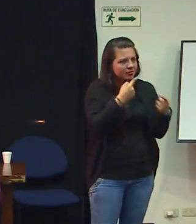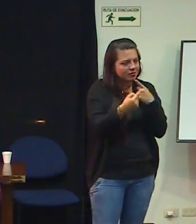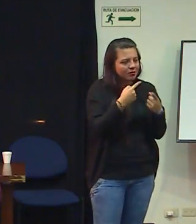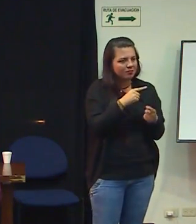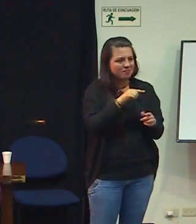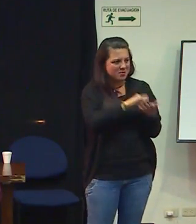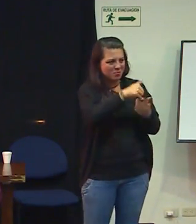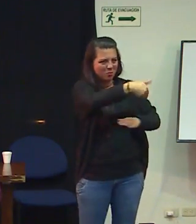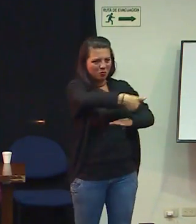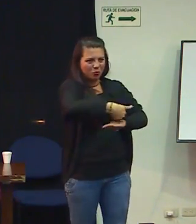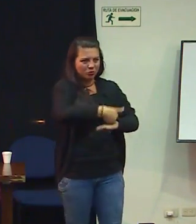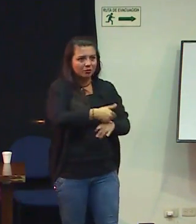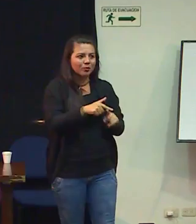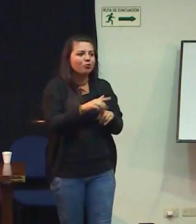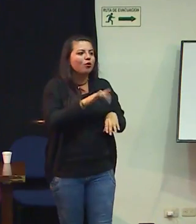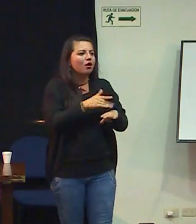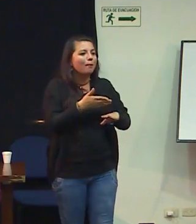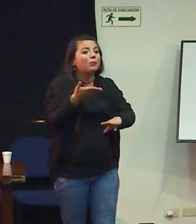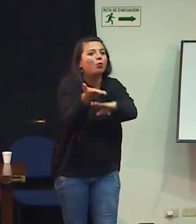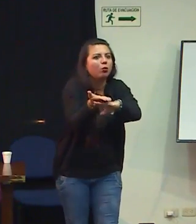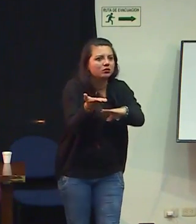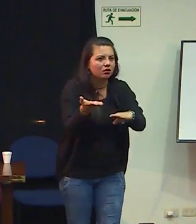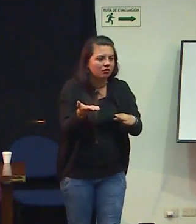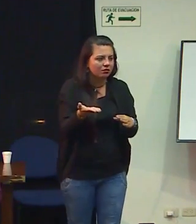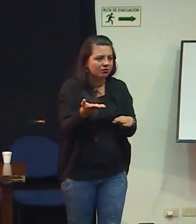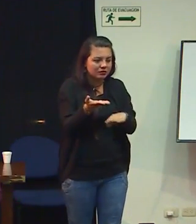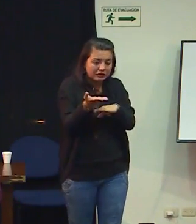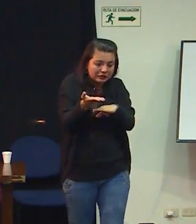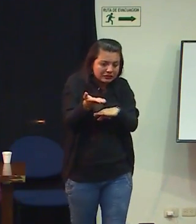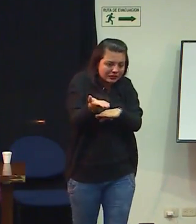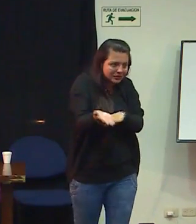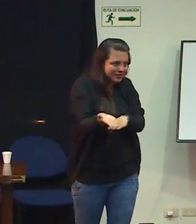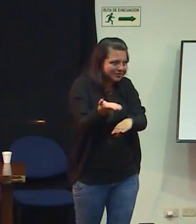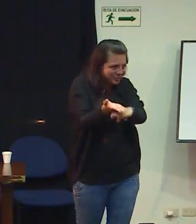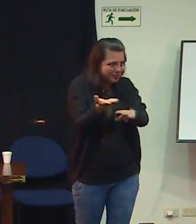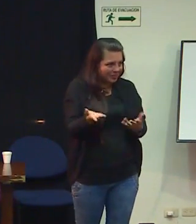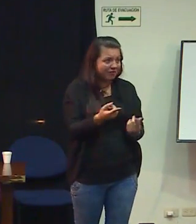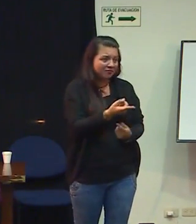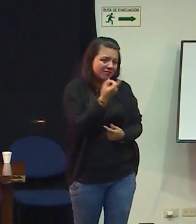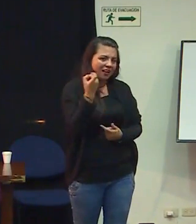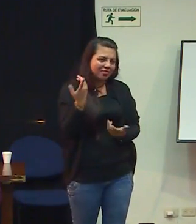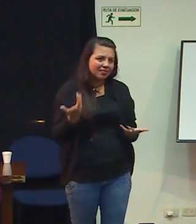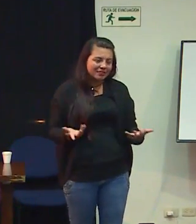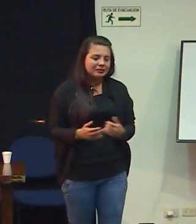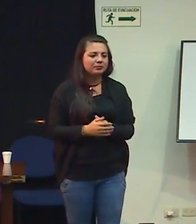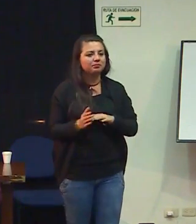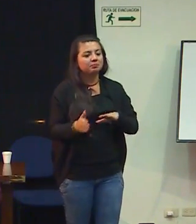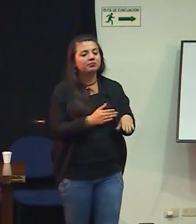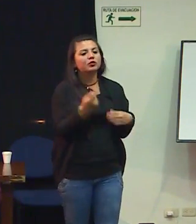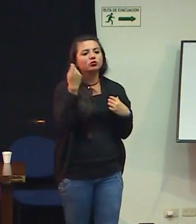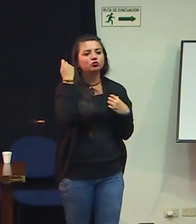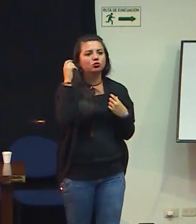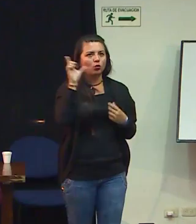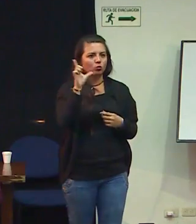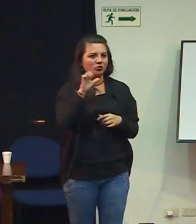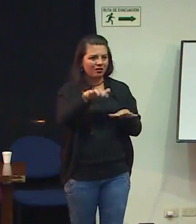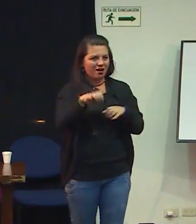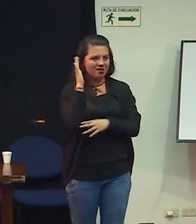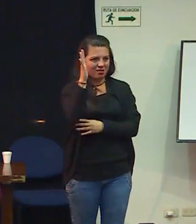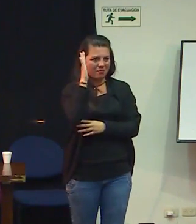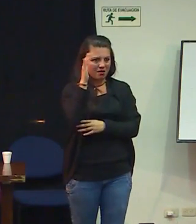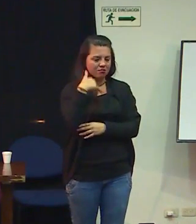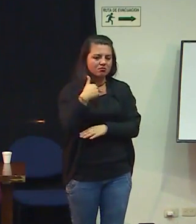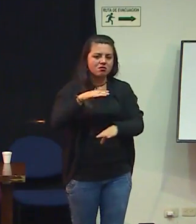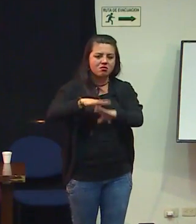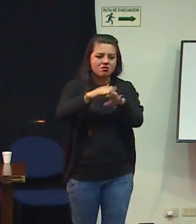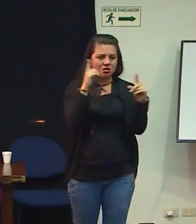propuestas, pero hay que hacerlas, compañeros, ¿sí? Nos falta mucho. Yo una vez en la asamblea pasada del lunes, yo hice una